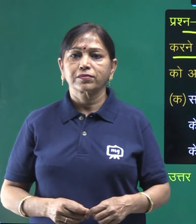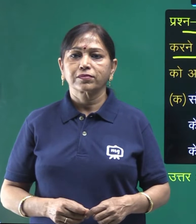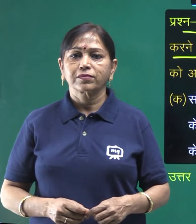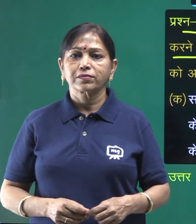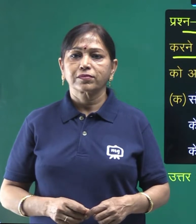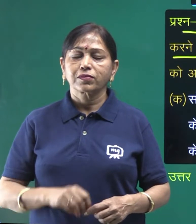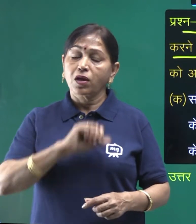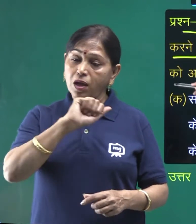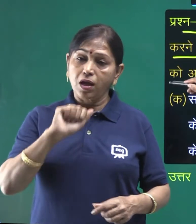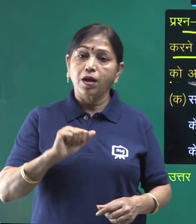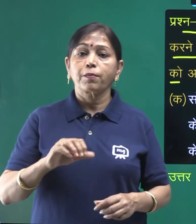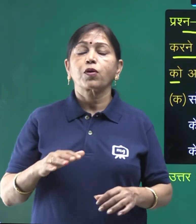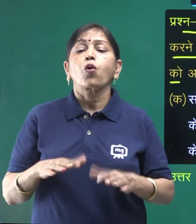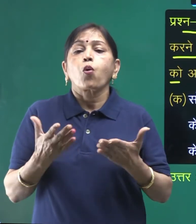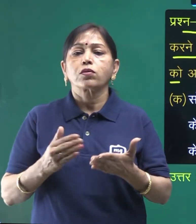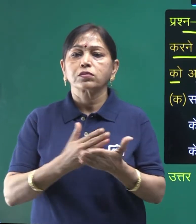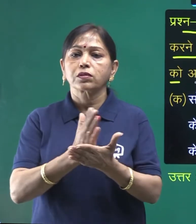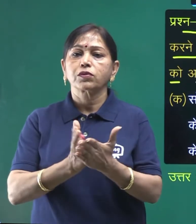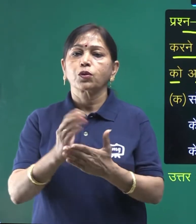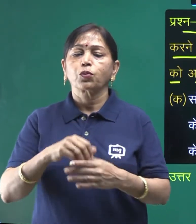आप किन विधियों को